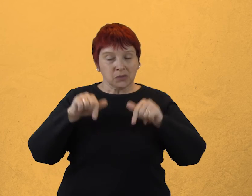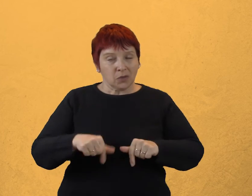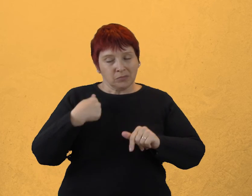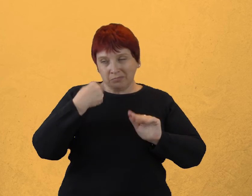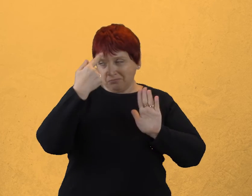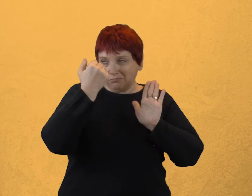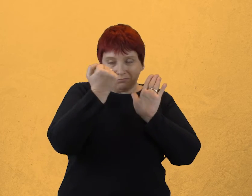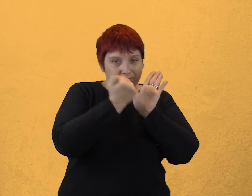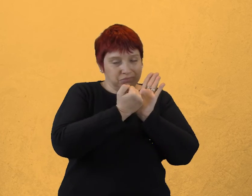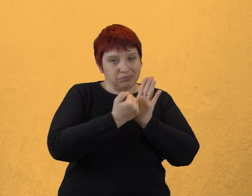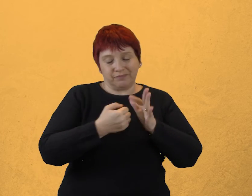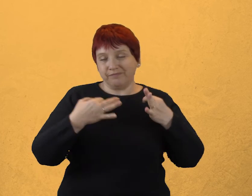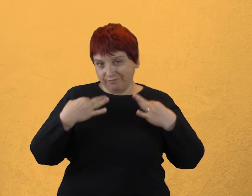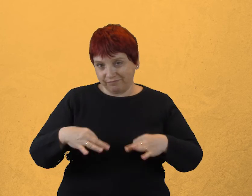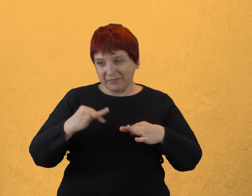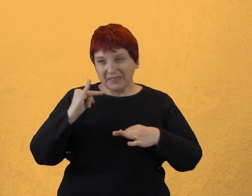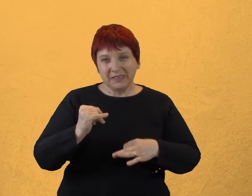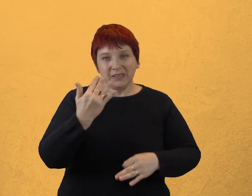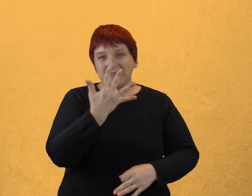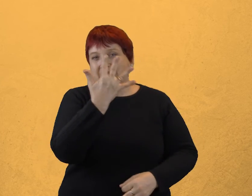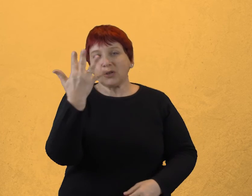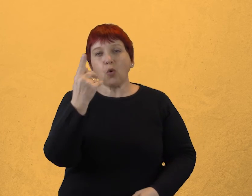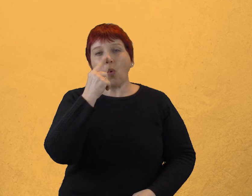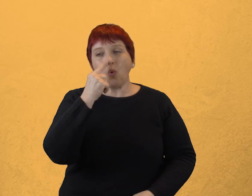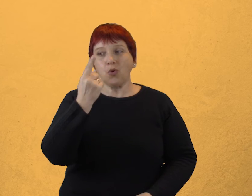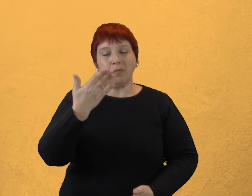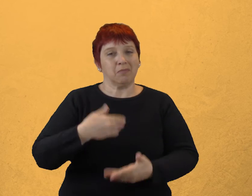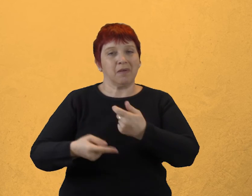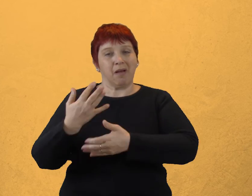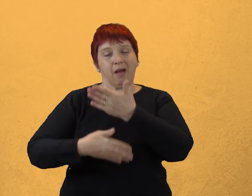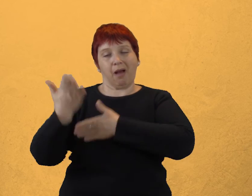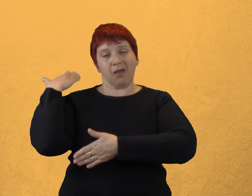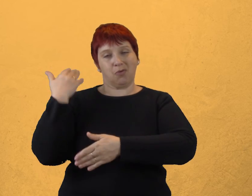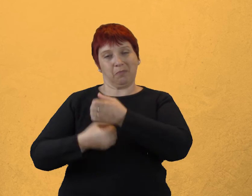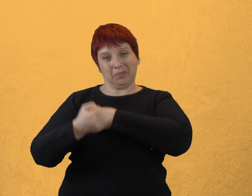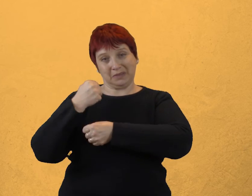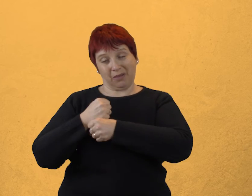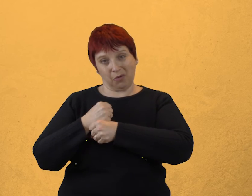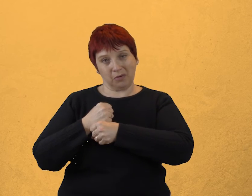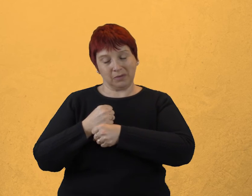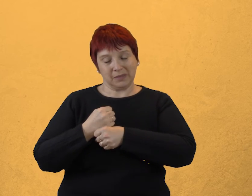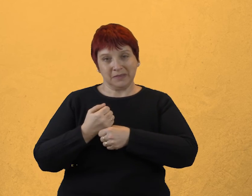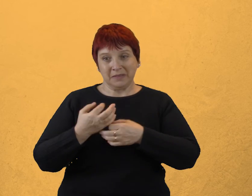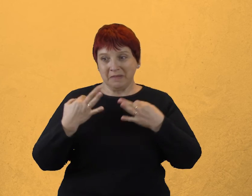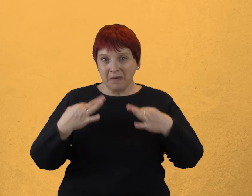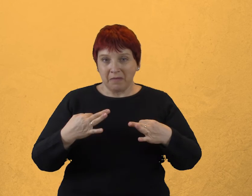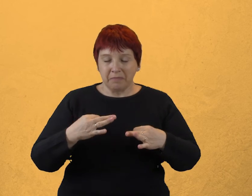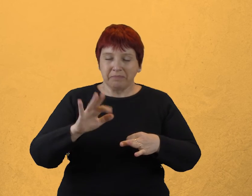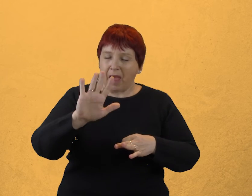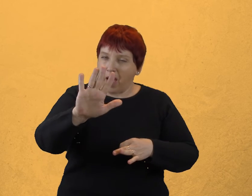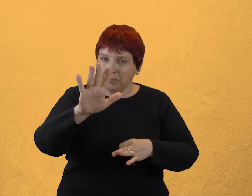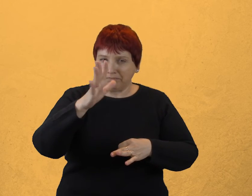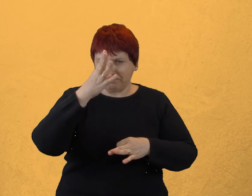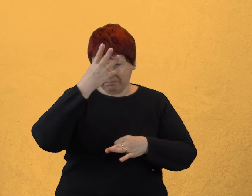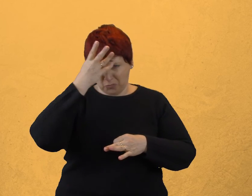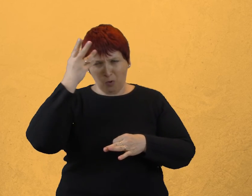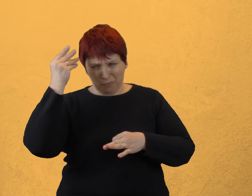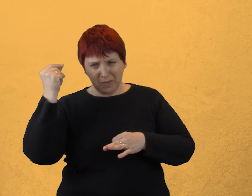tengo dudas de que para mí fue aquel 5 de junio del año pasado. Ah, me olvidaba. En